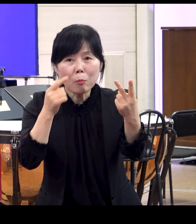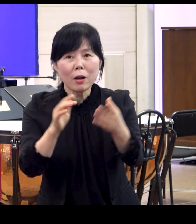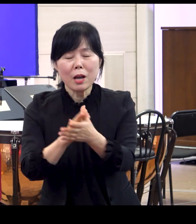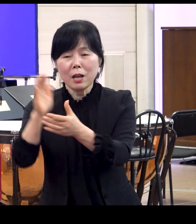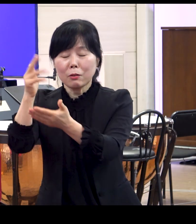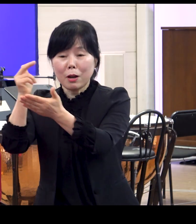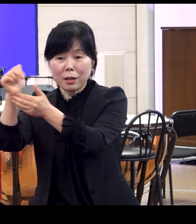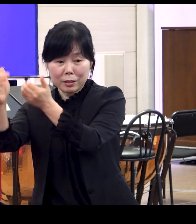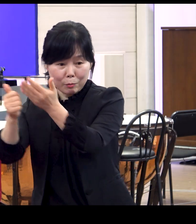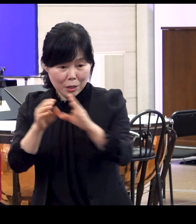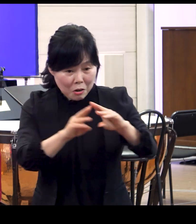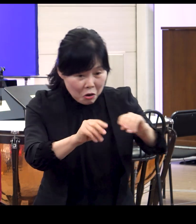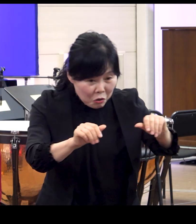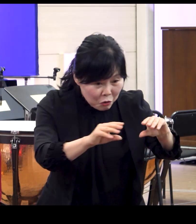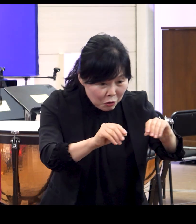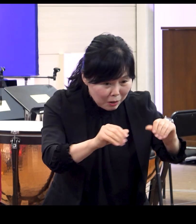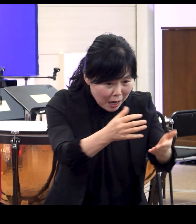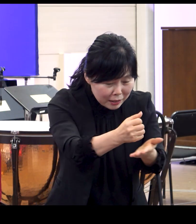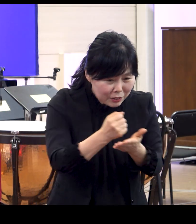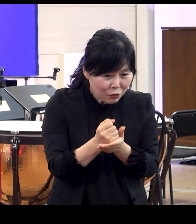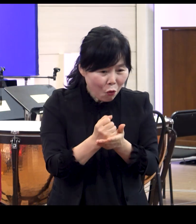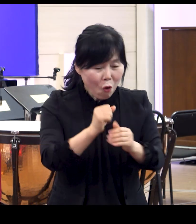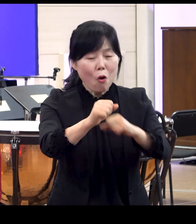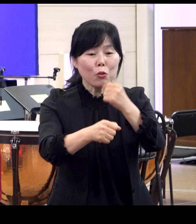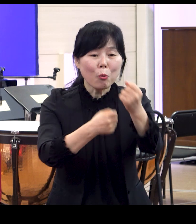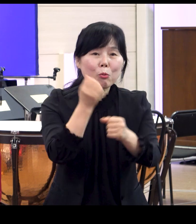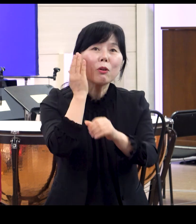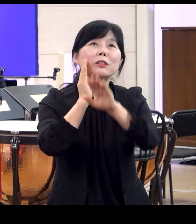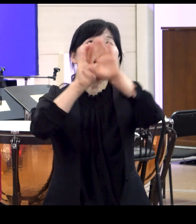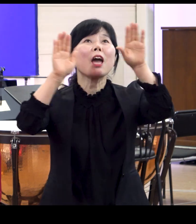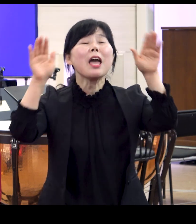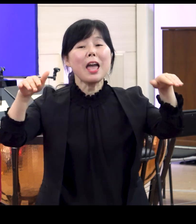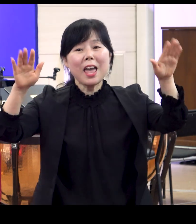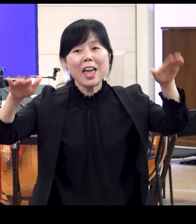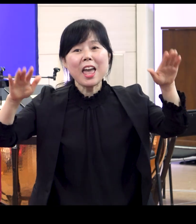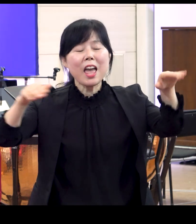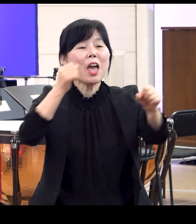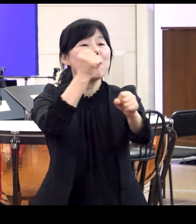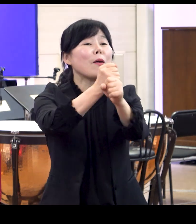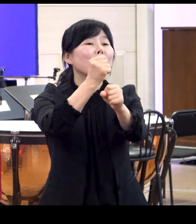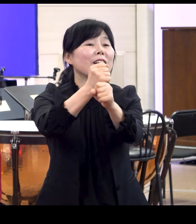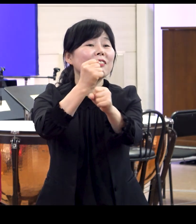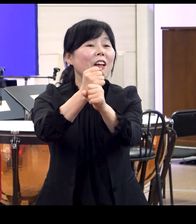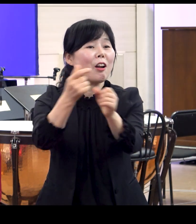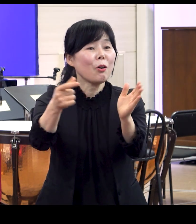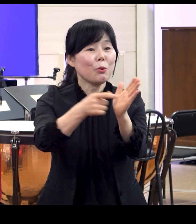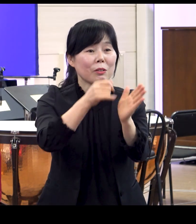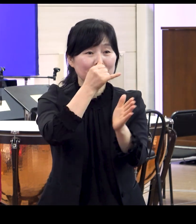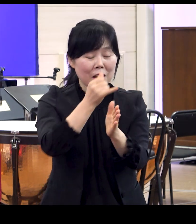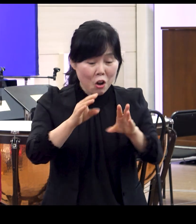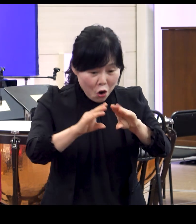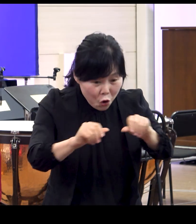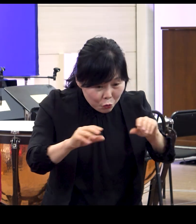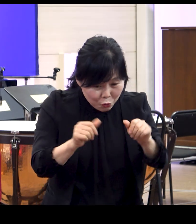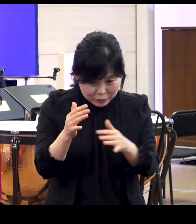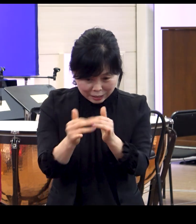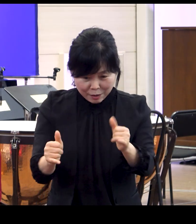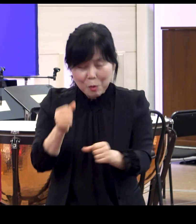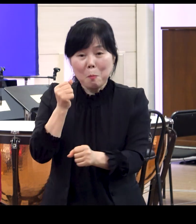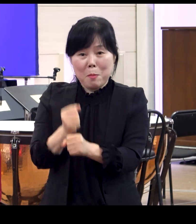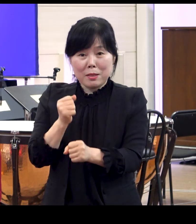하나님이 흙으로 각종 들짐승과 공중의 새를 지으시고 이렇게 나오니까 흙으로 사람을 지으신